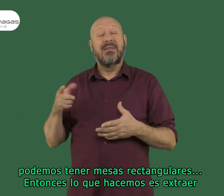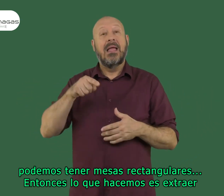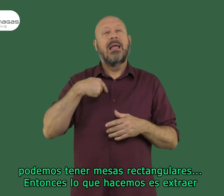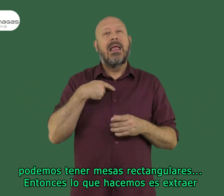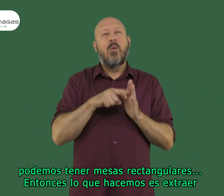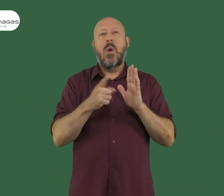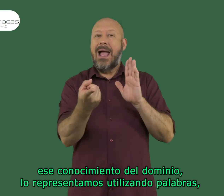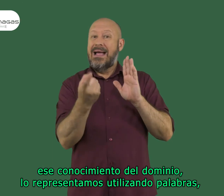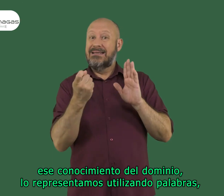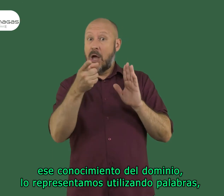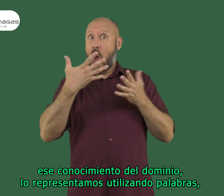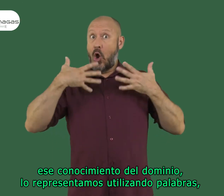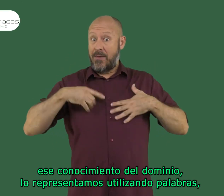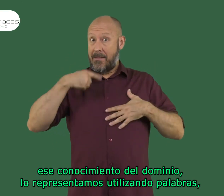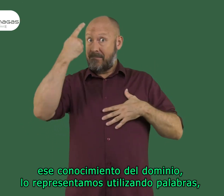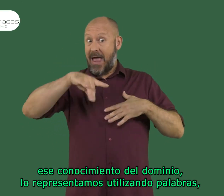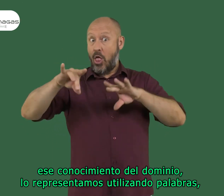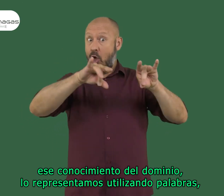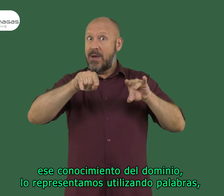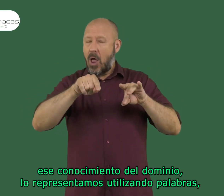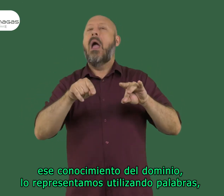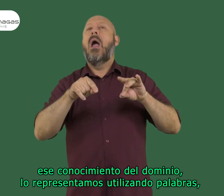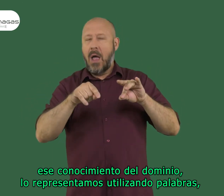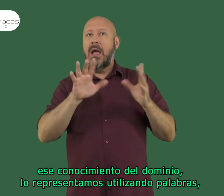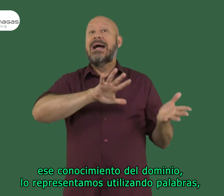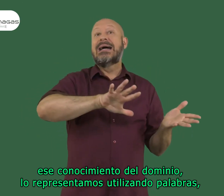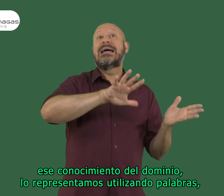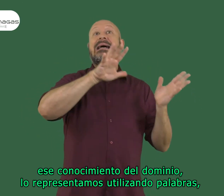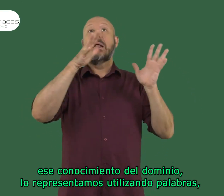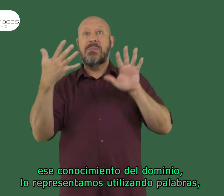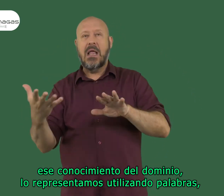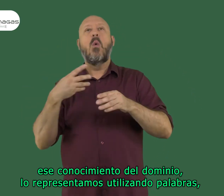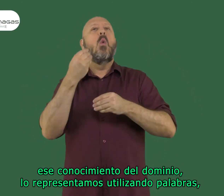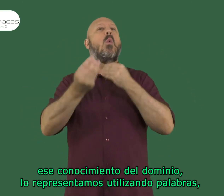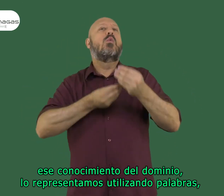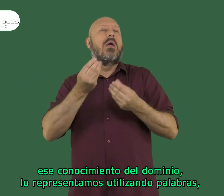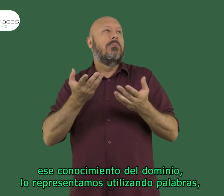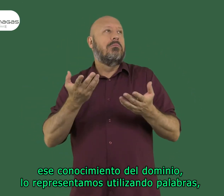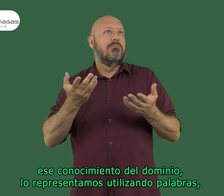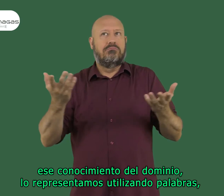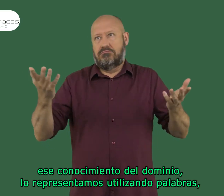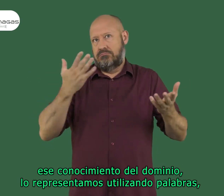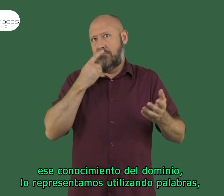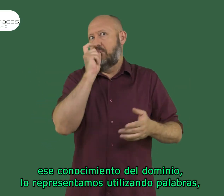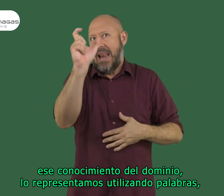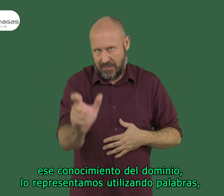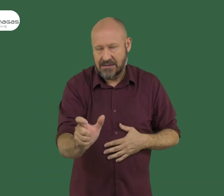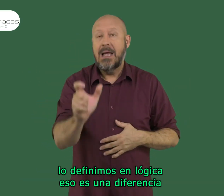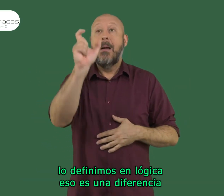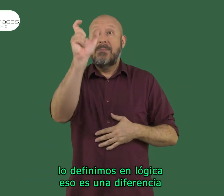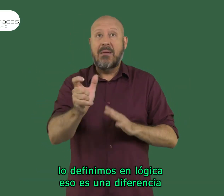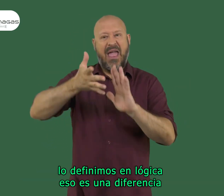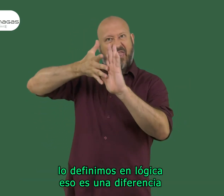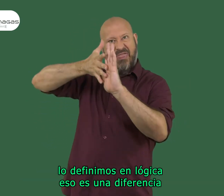es extraer ese conocimiento del dominio, lo representamos utilizando palabras,